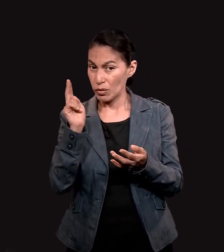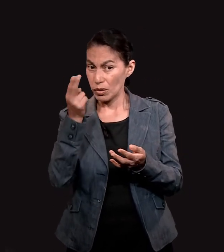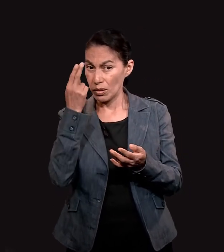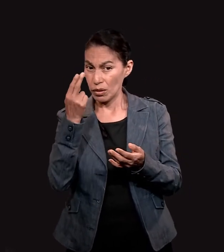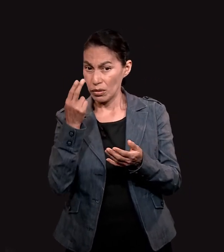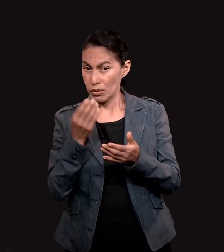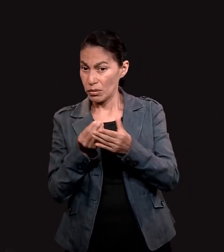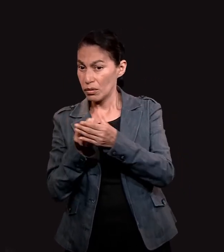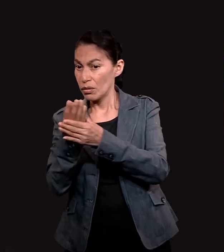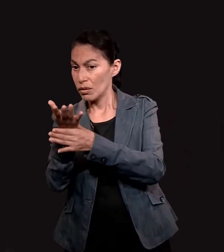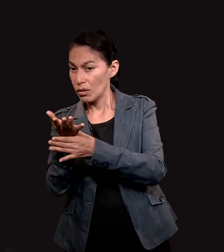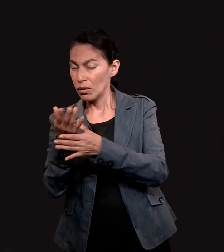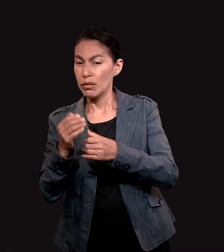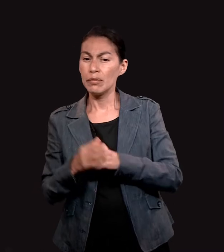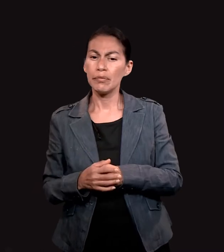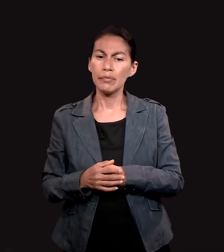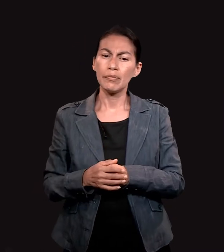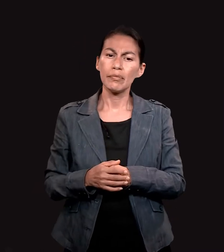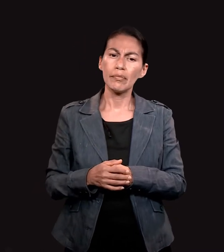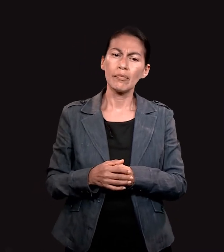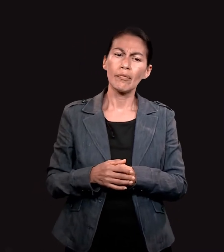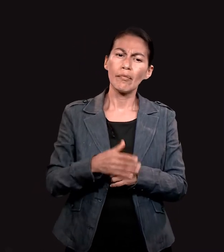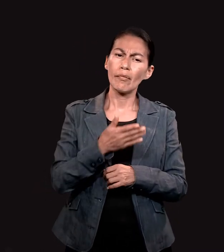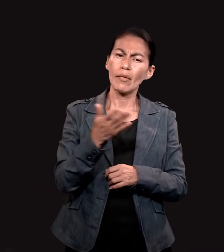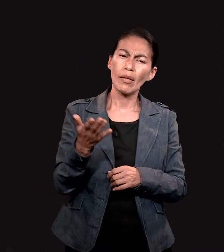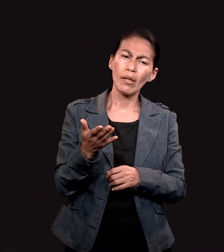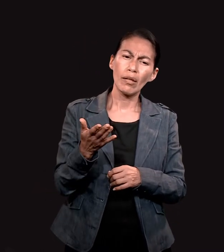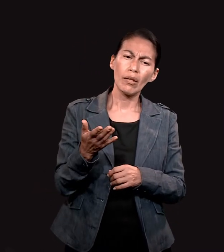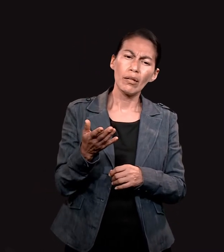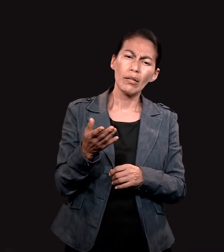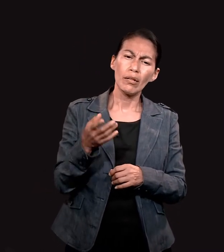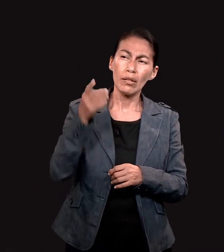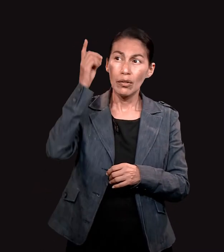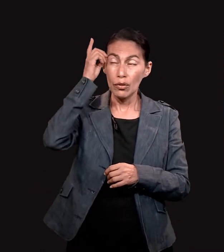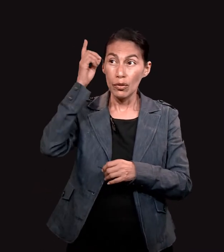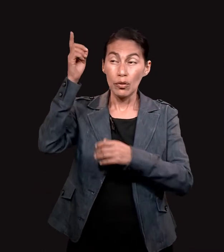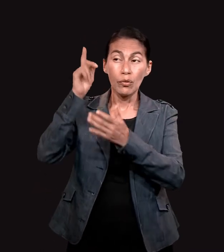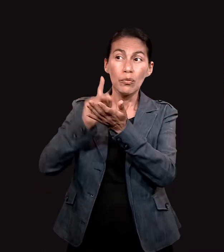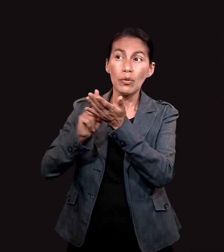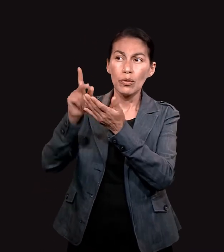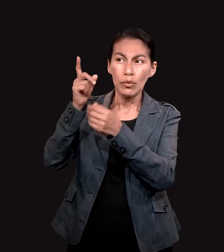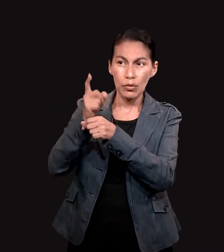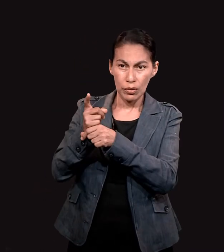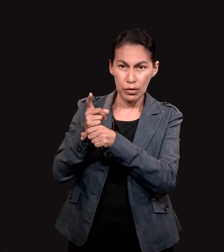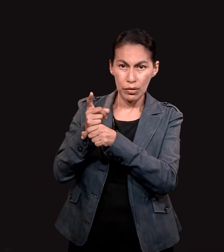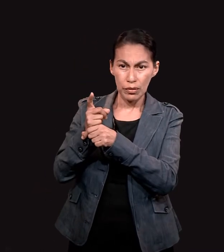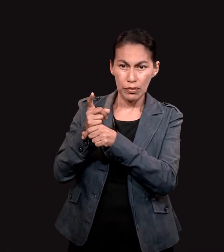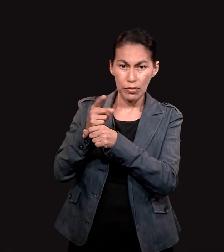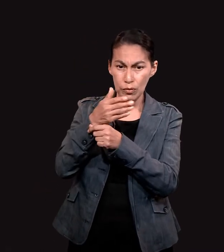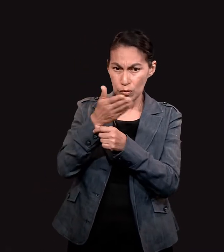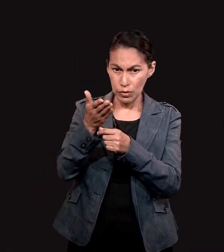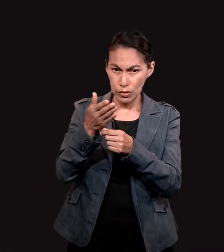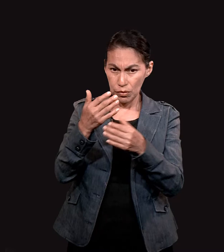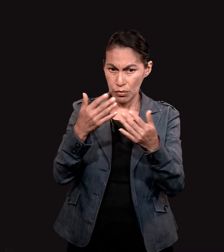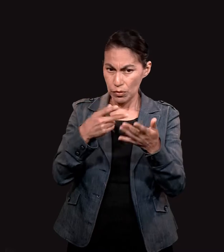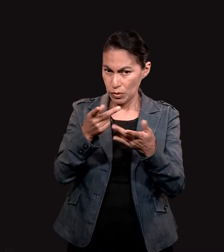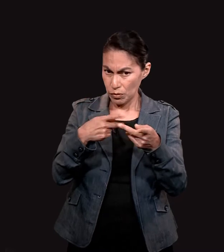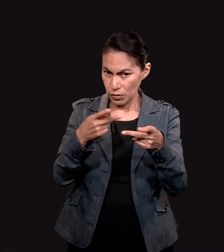Por alguna razón, ustedes salen de la universidad y emprenden algo que, de acuerdo a la voluntad de